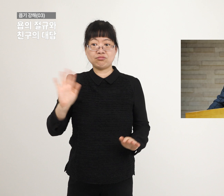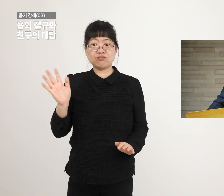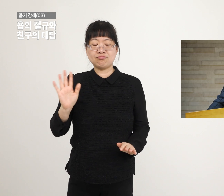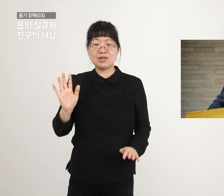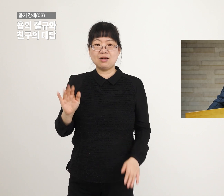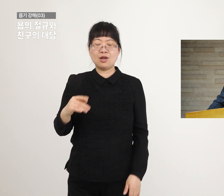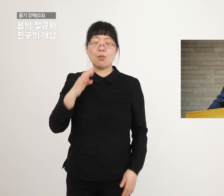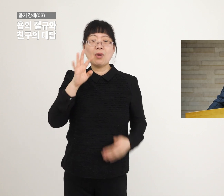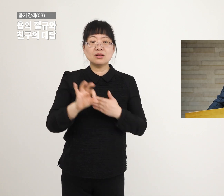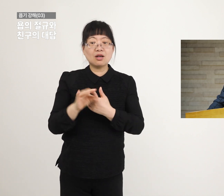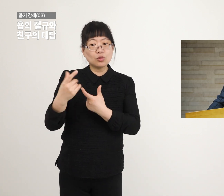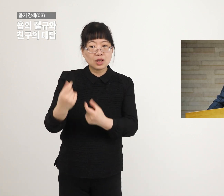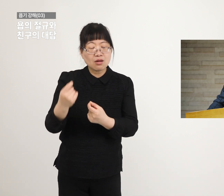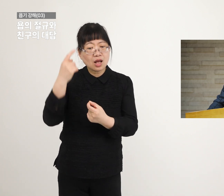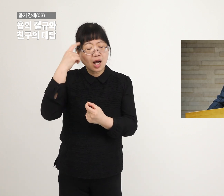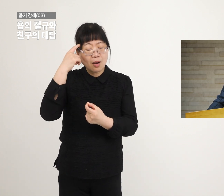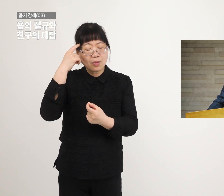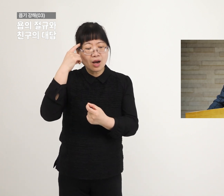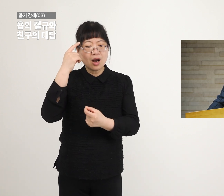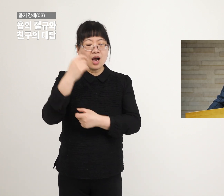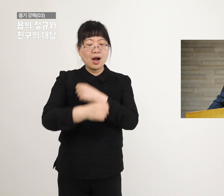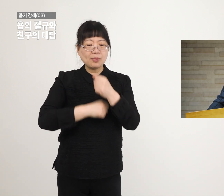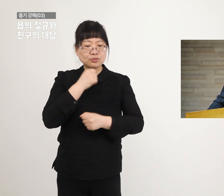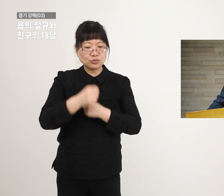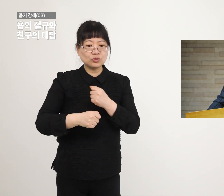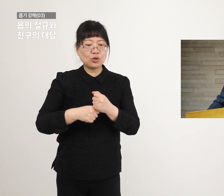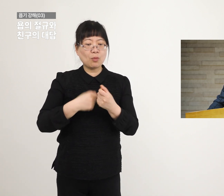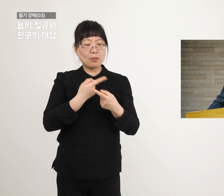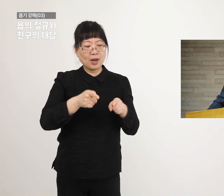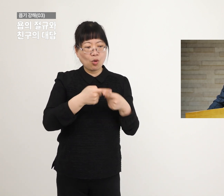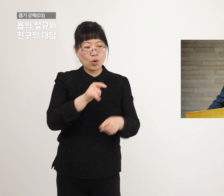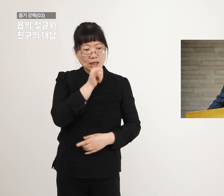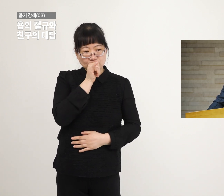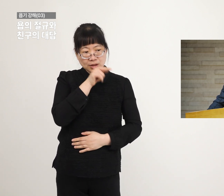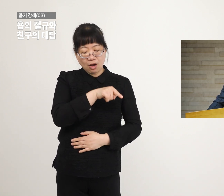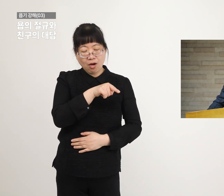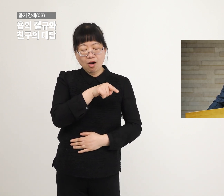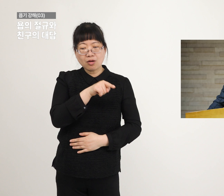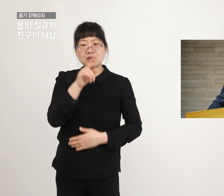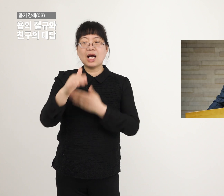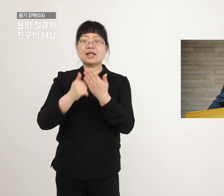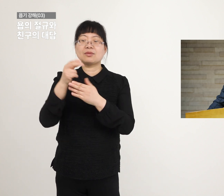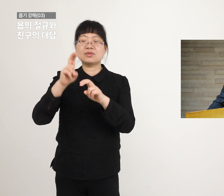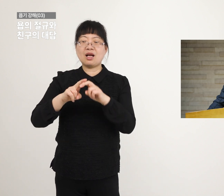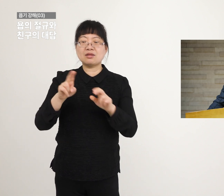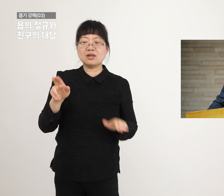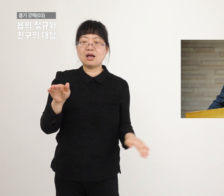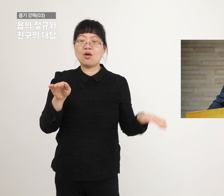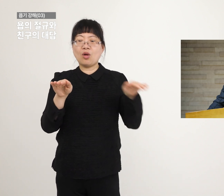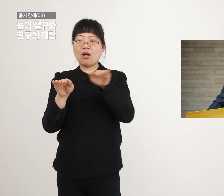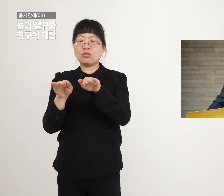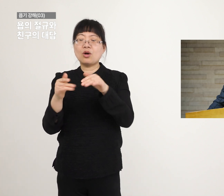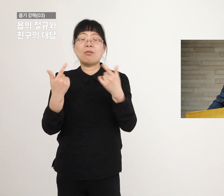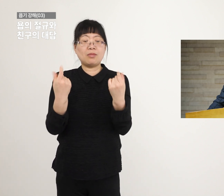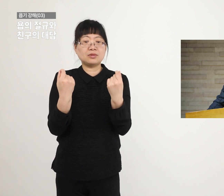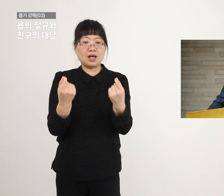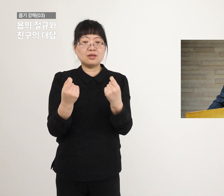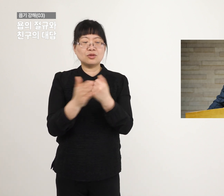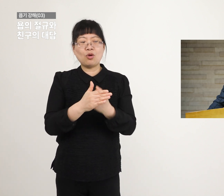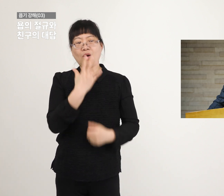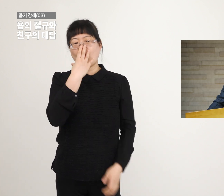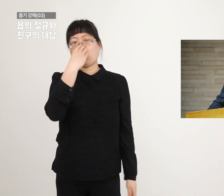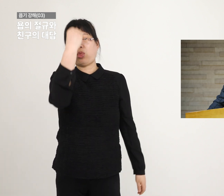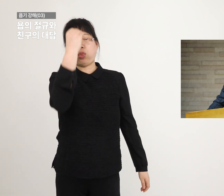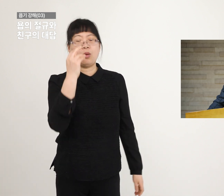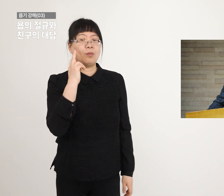자리에 앉는 겁니다. 함부로 재단하는 것은 그 굉장한 교만이에요. 이 욥의